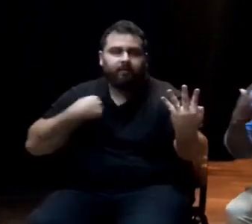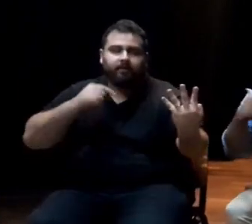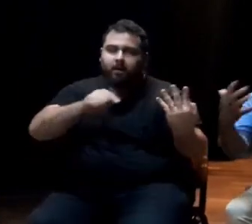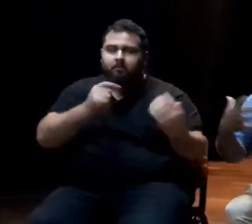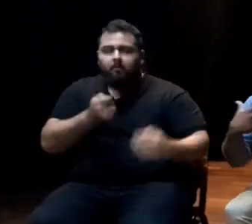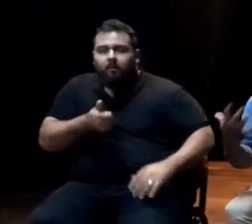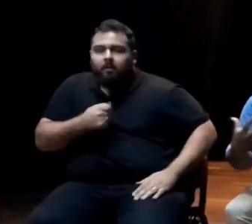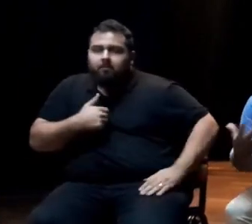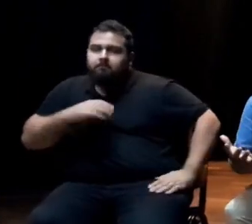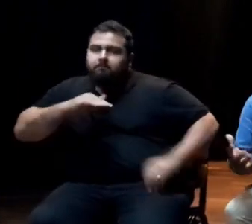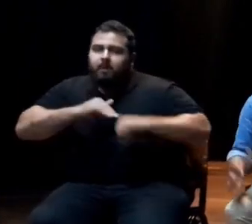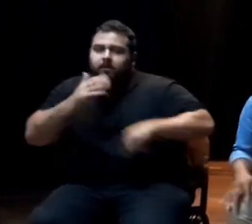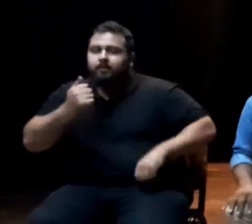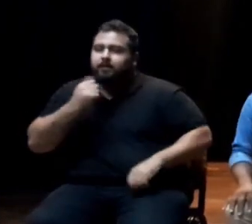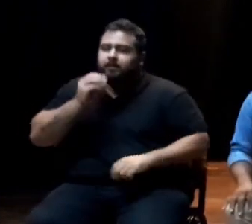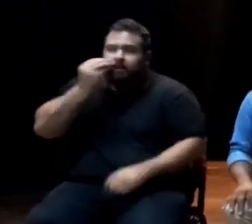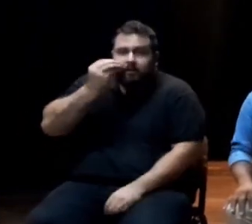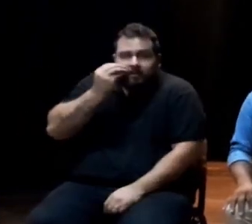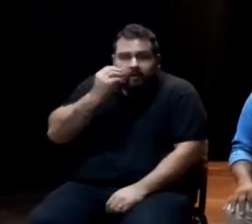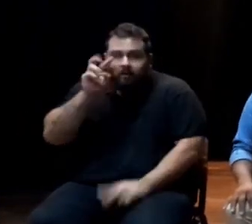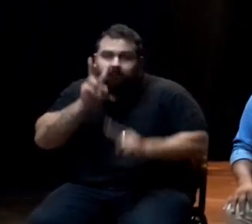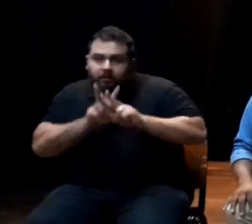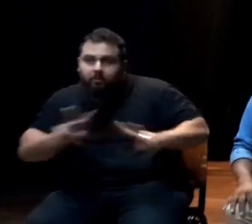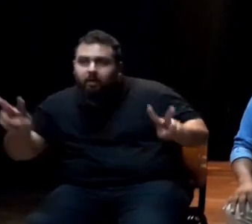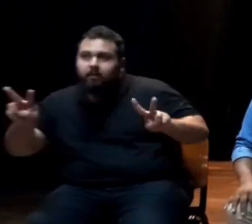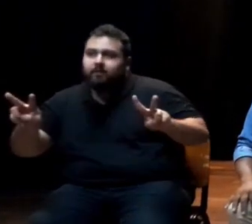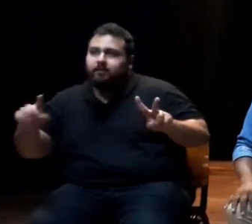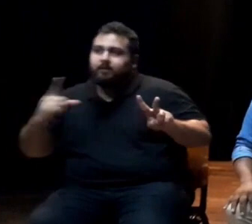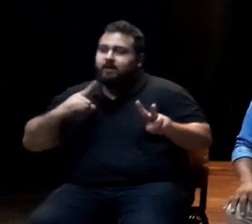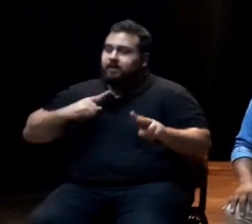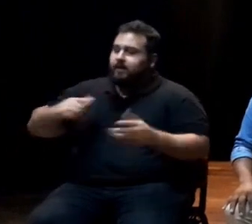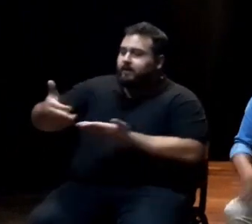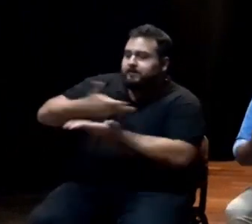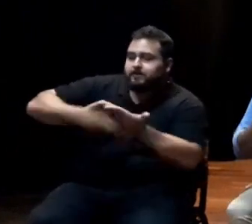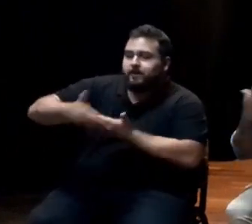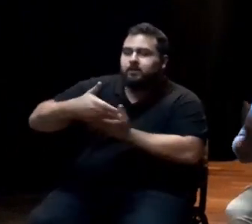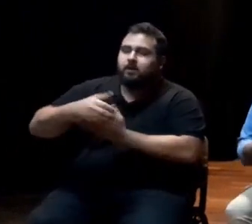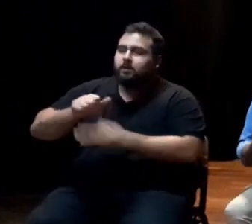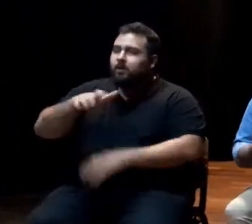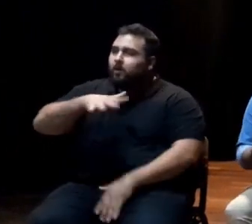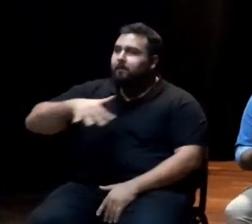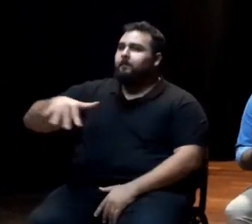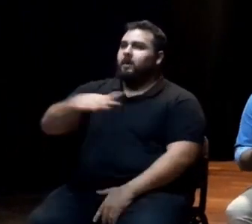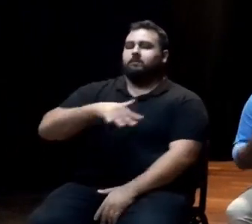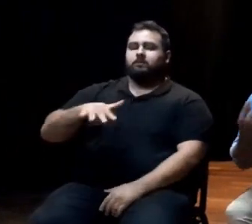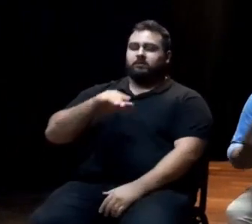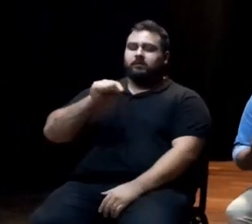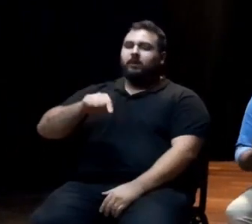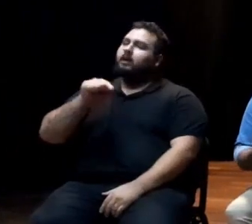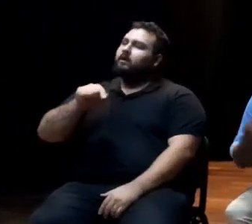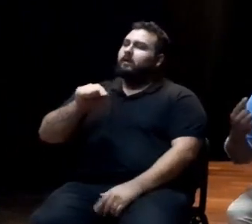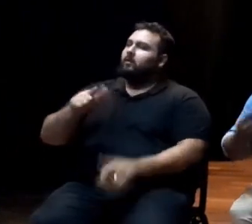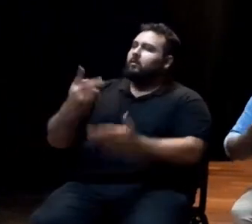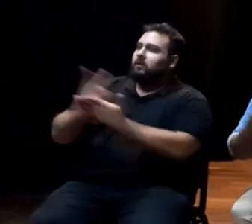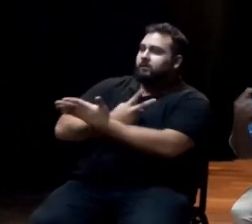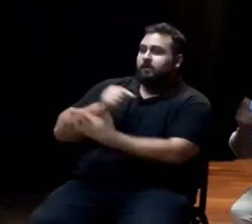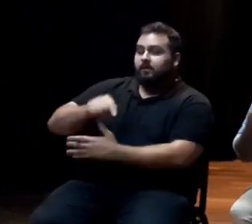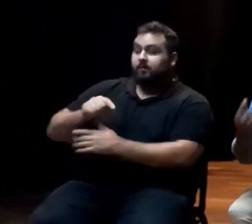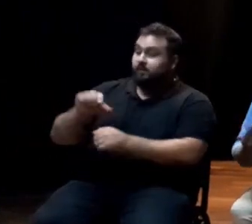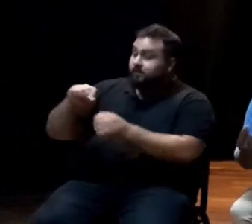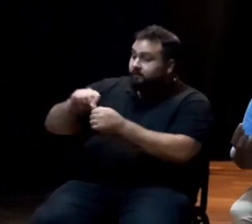né, tentando visualizar. Então, ele já tem essas relações com o próprio espaço em si, onde vai ser feito, onde vai